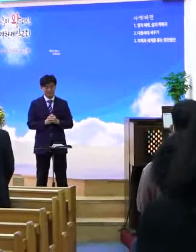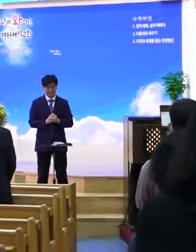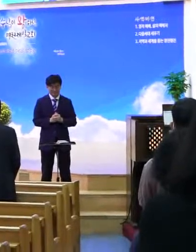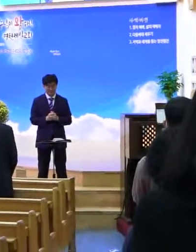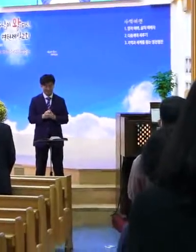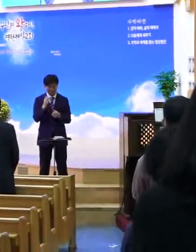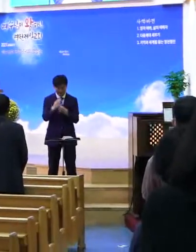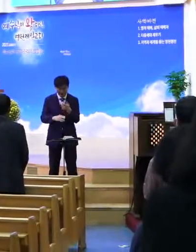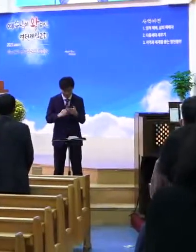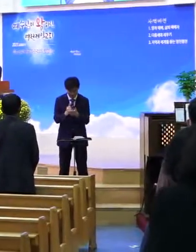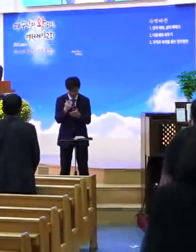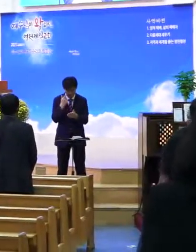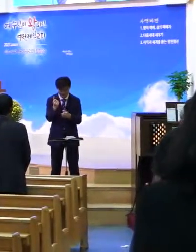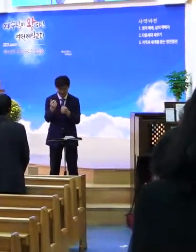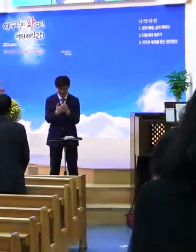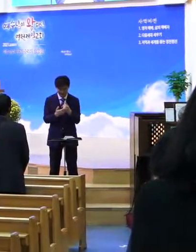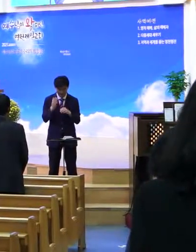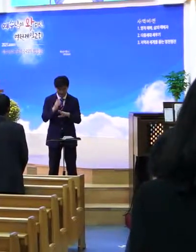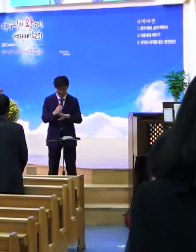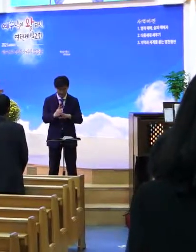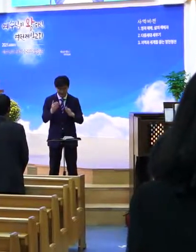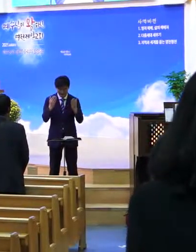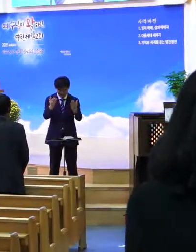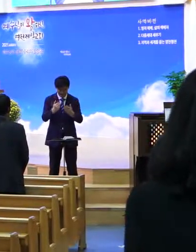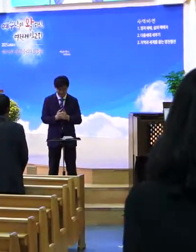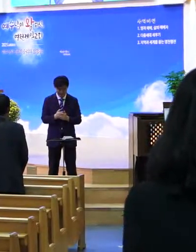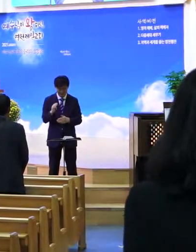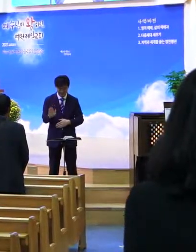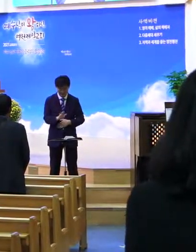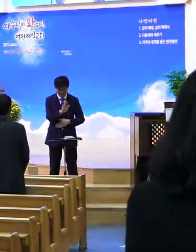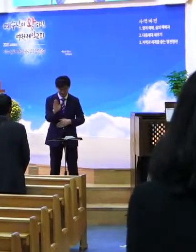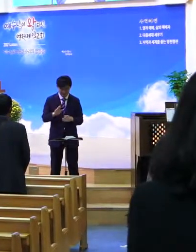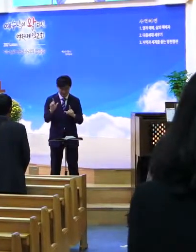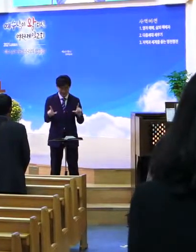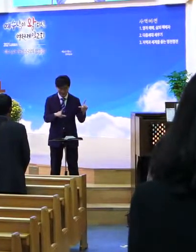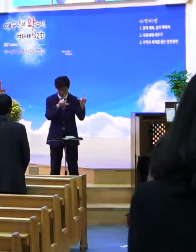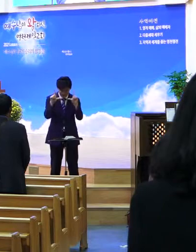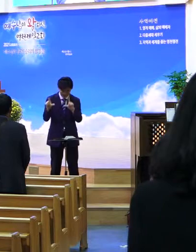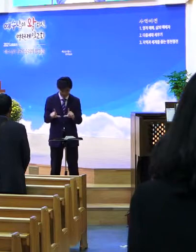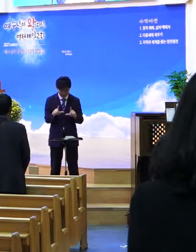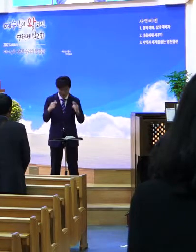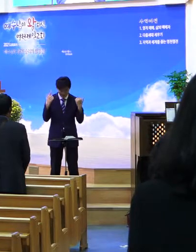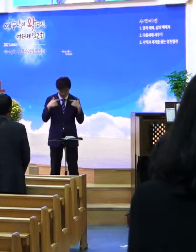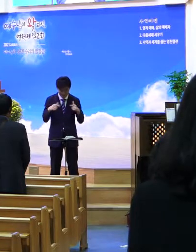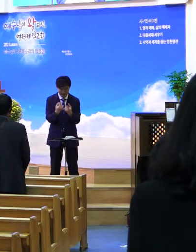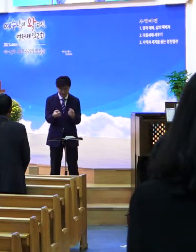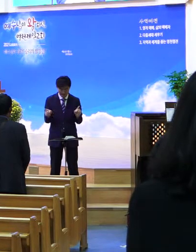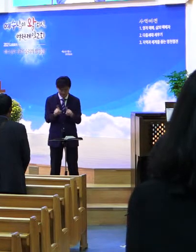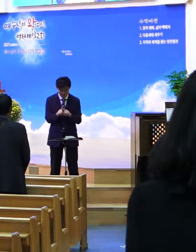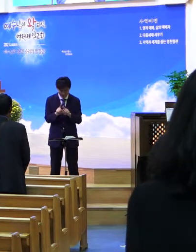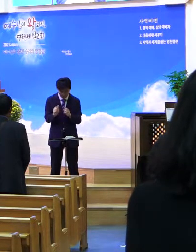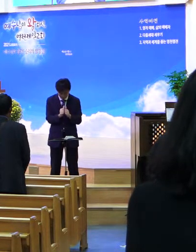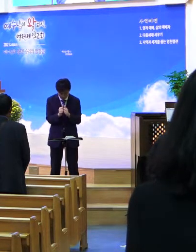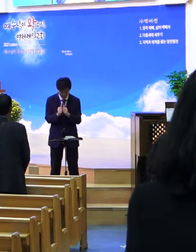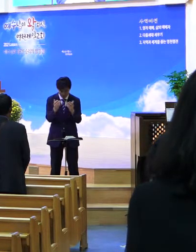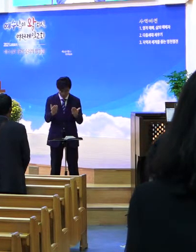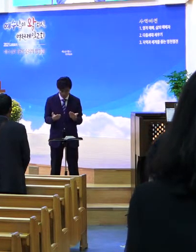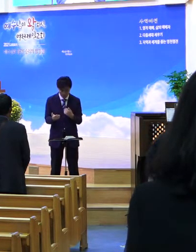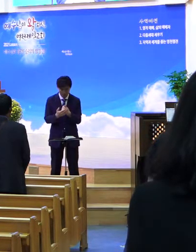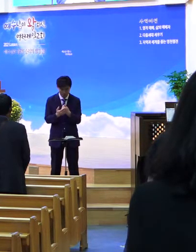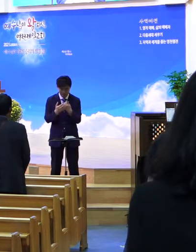하나님 아버지 은혜를 감사합니다. 우리의 삶에 늘 함께 계시고 우리를 도우시며